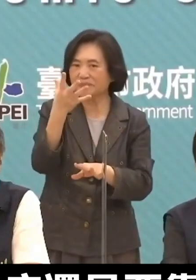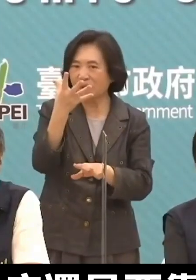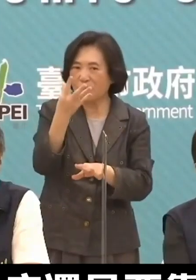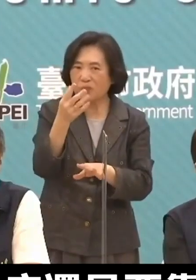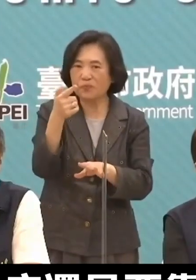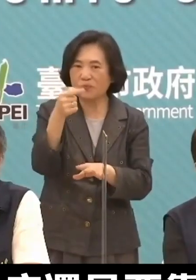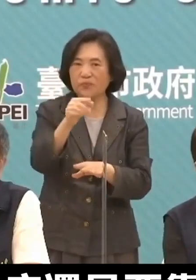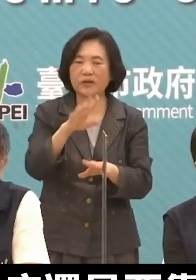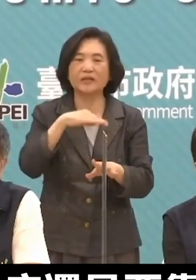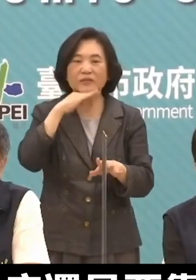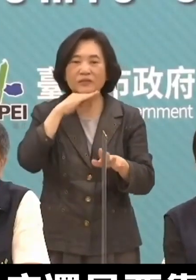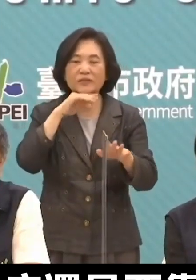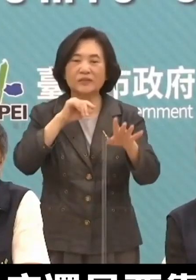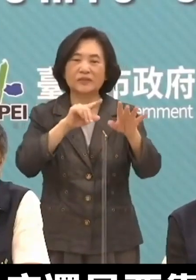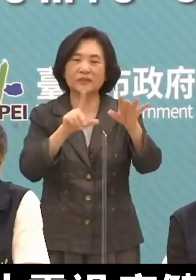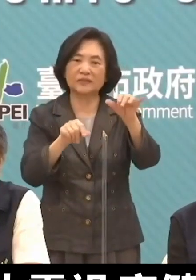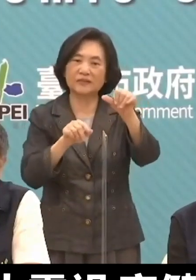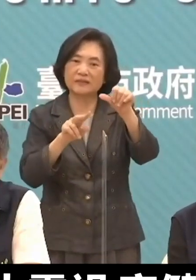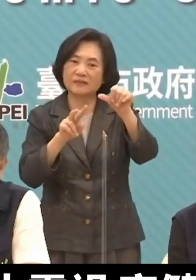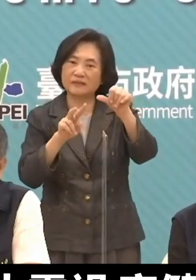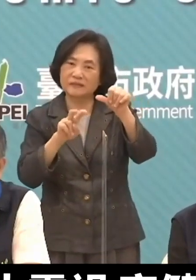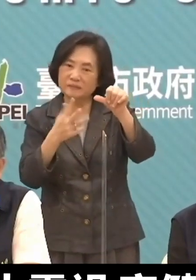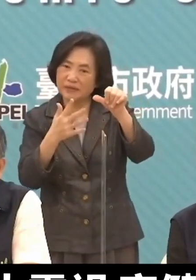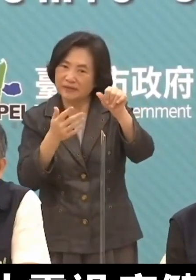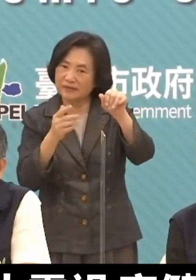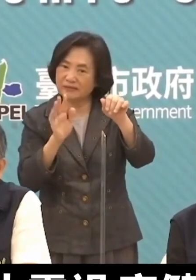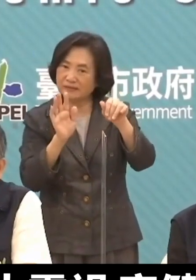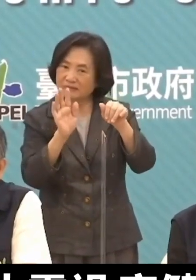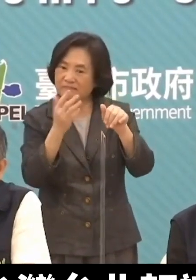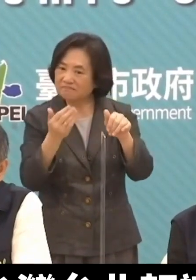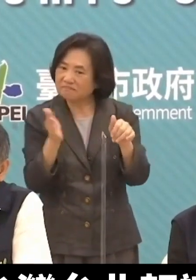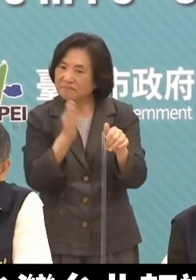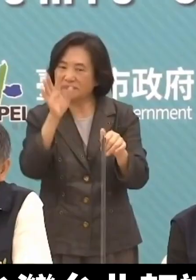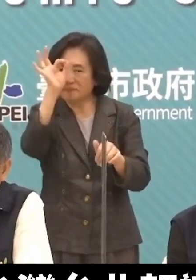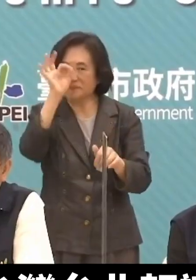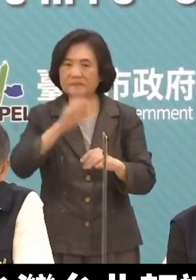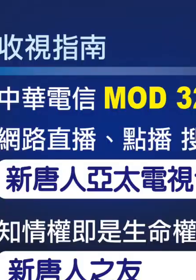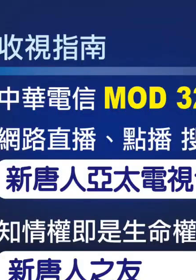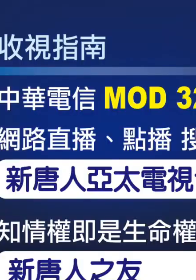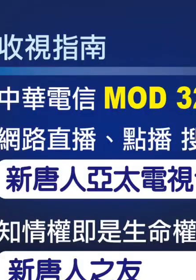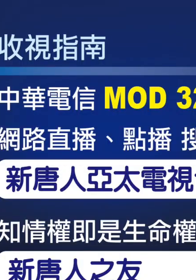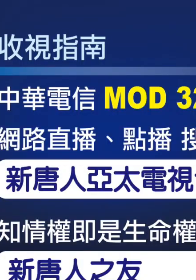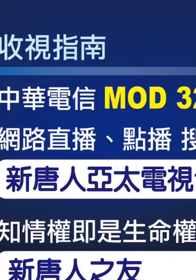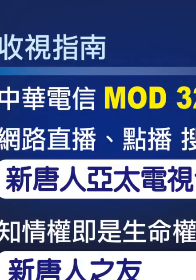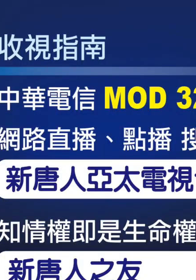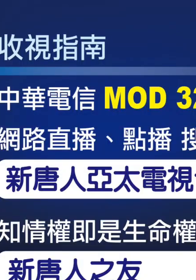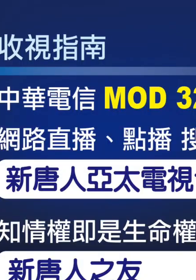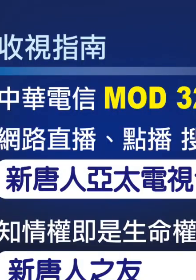还是要靠国民素质。新唐人亚电视高健荣、黄立峰，台湾台报道。